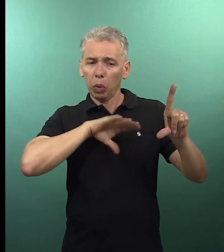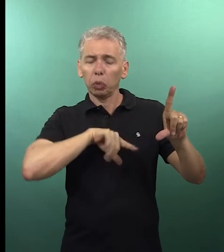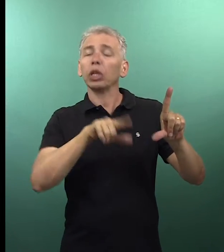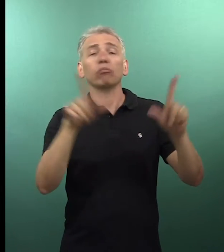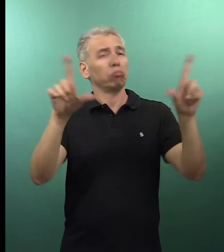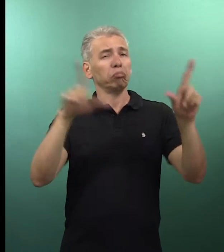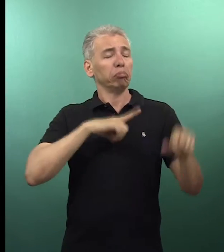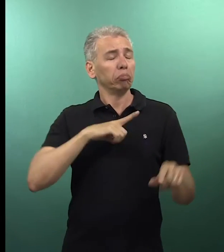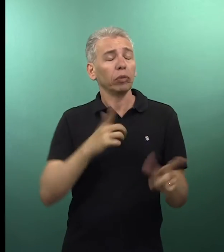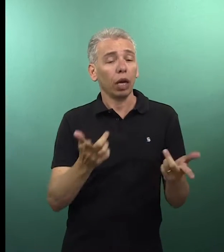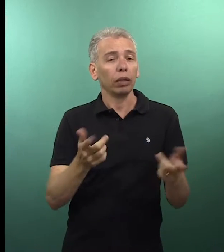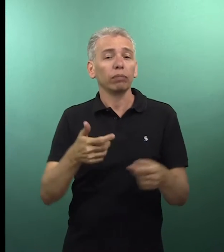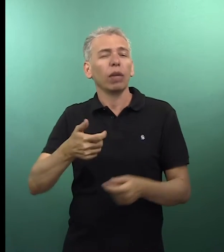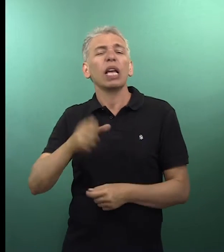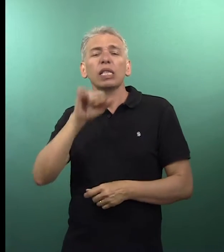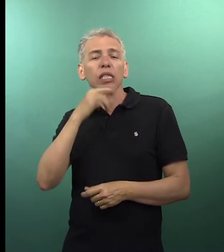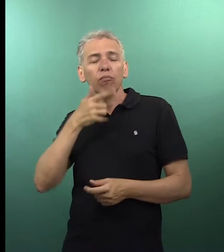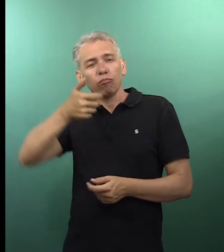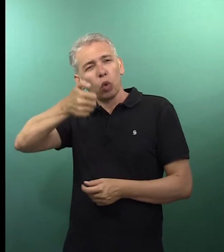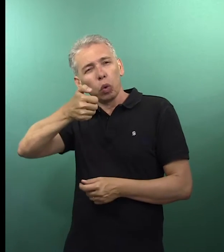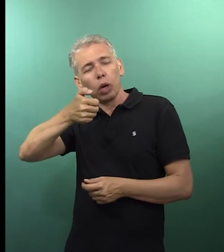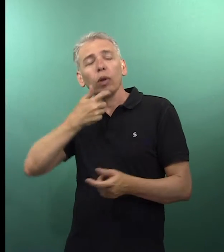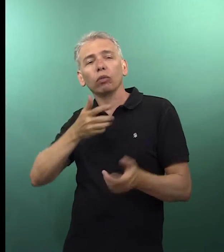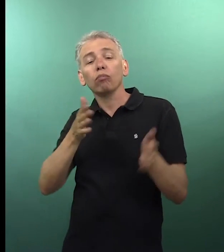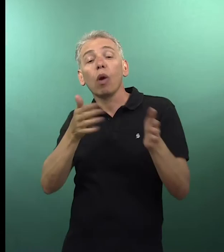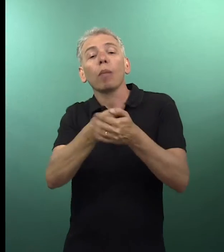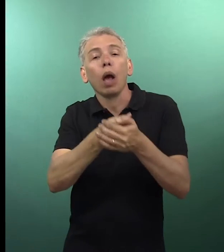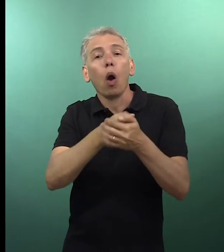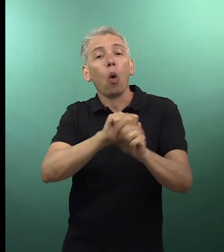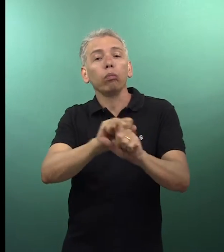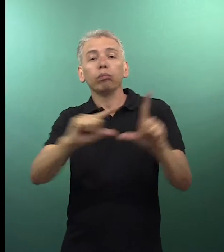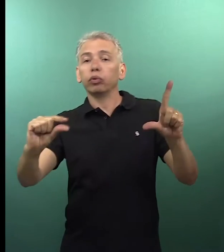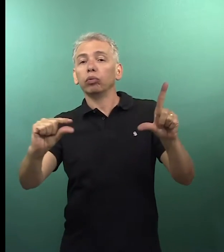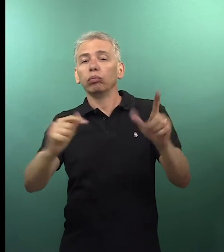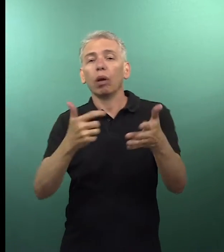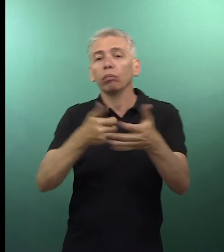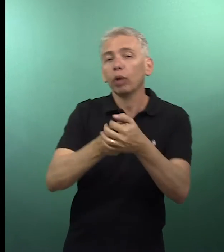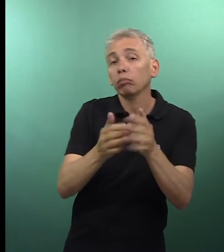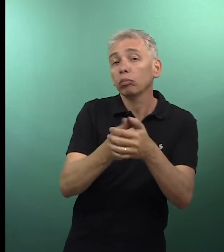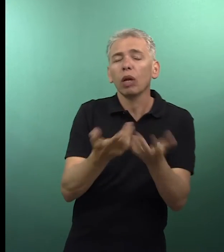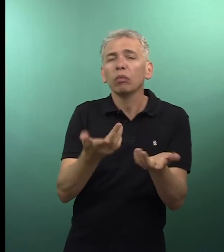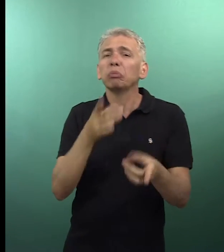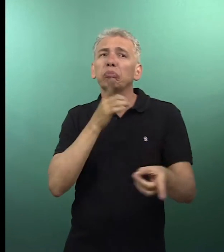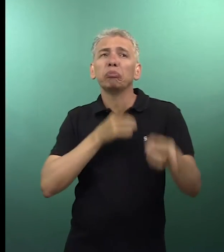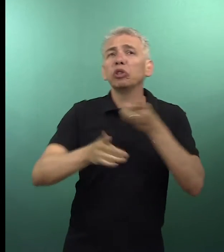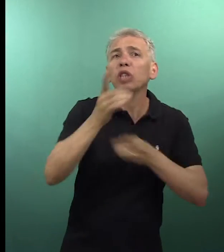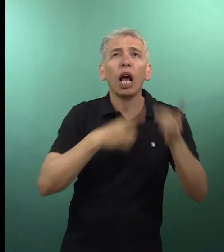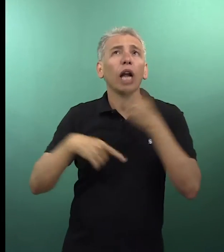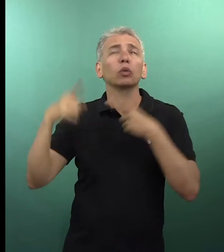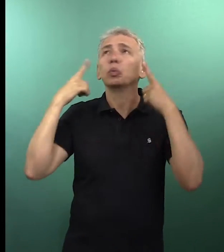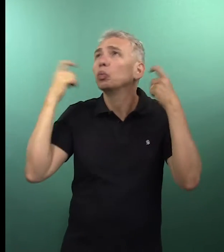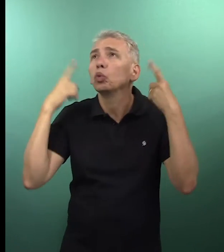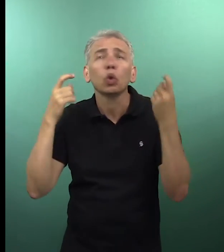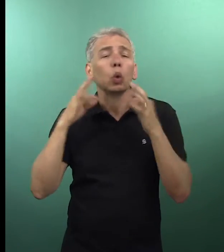adaptado para pessoas com deficiência terminal com recursos de acessibilidade que possibilita a comunicação entre pessoas